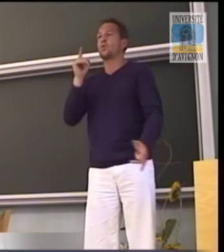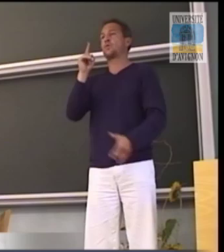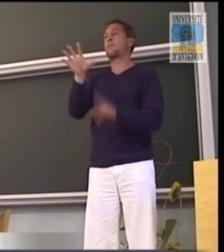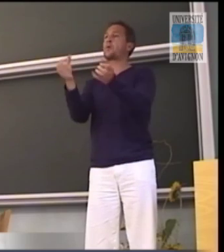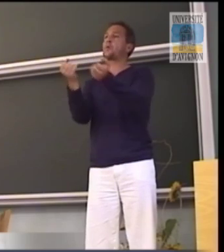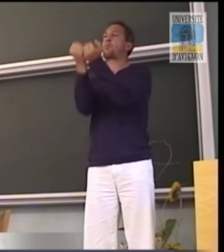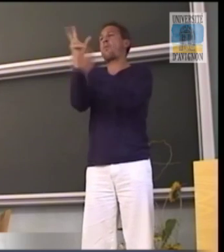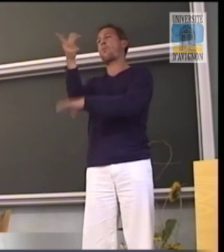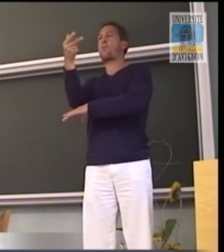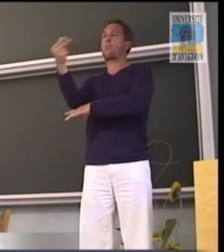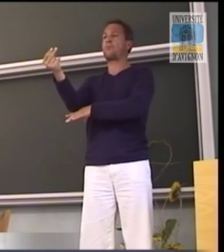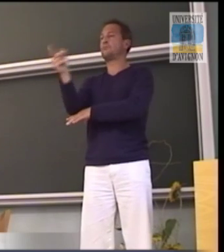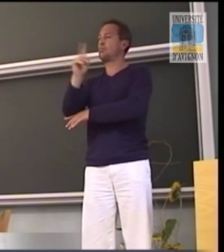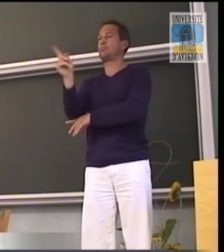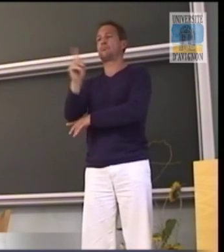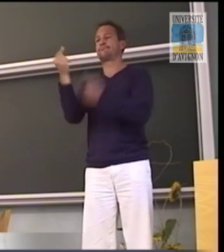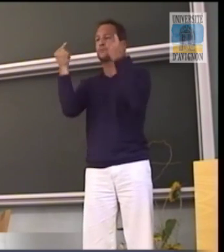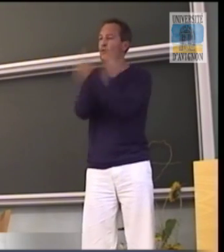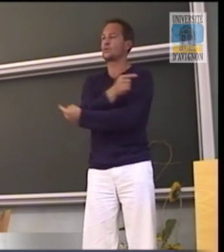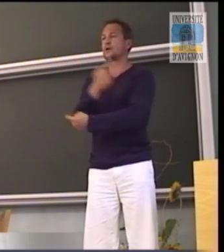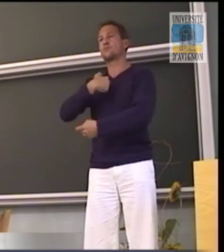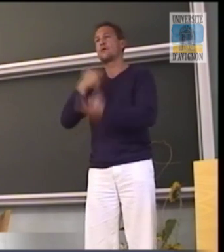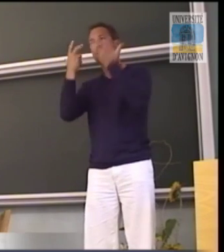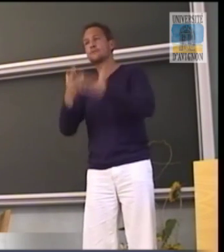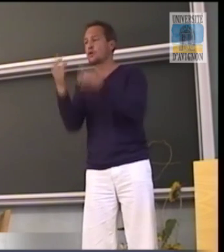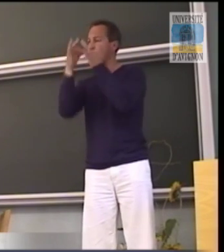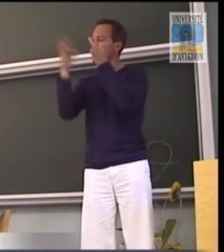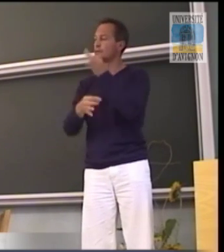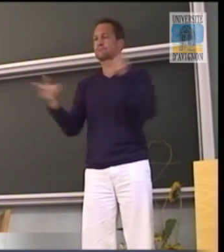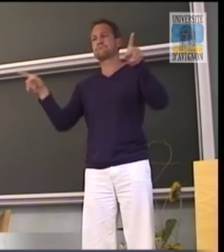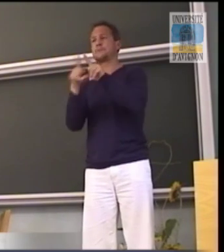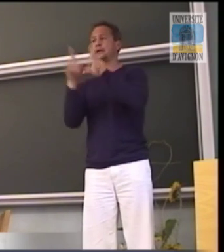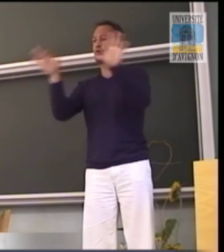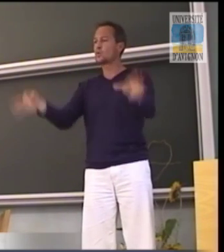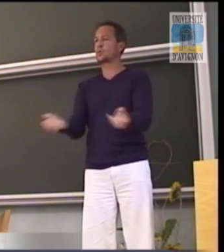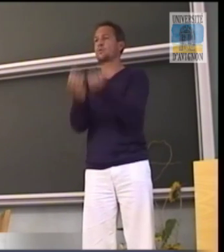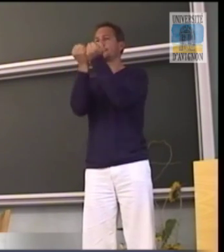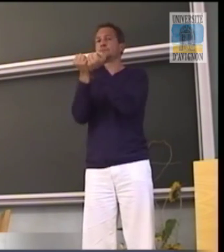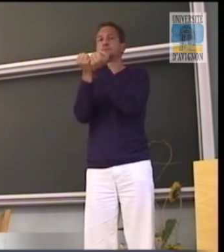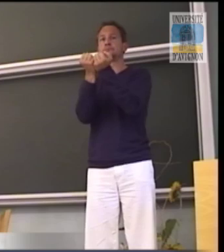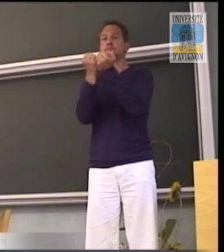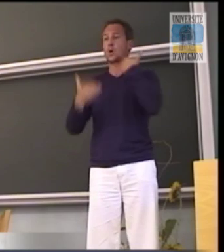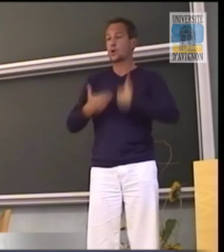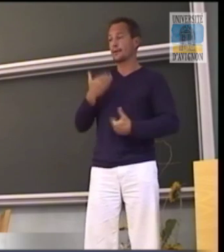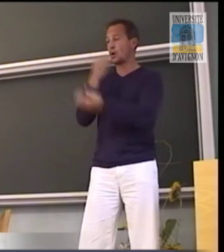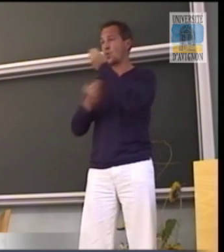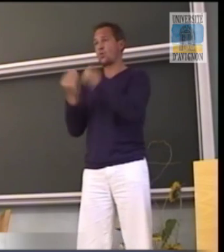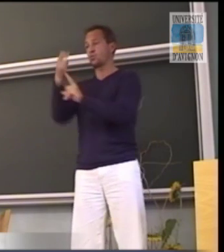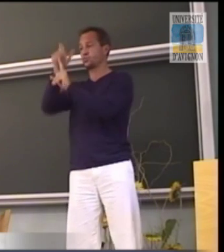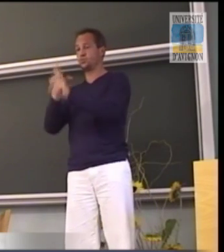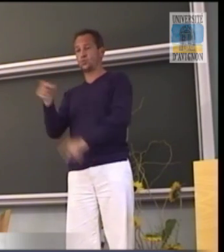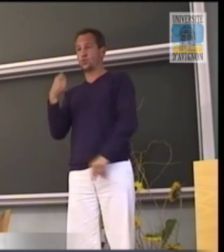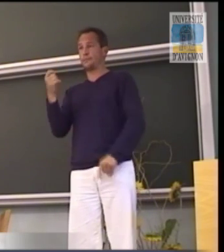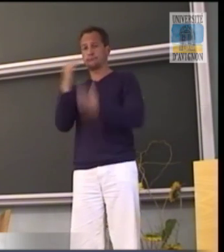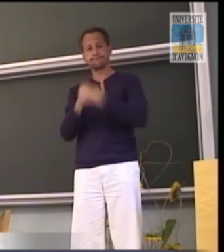de tout spectateur. Je crois que c'est extrêmement important, on n'est pas dans Freaks, l'époque, n'est-ce pas, des cirques qui avaient leurs monstres est